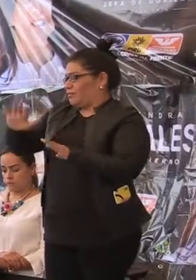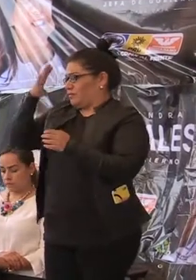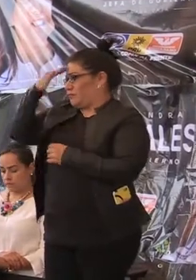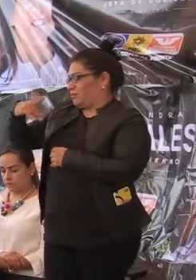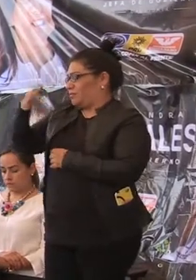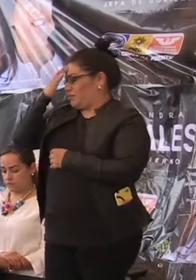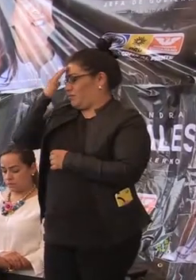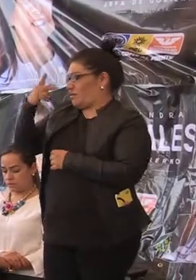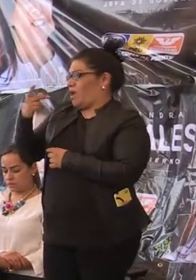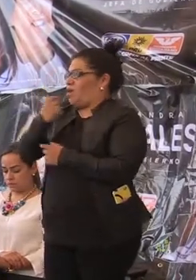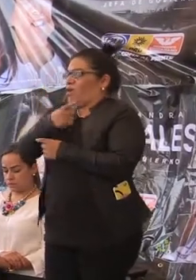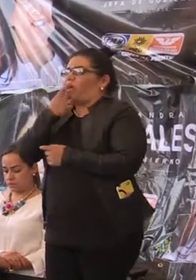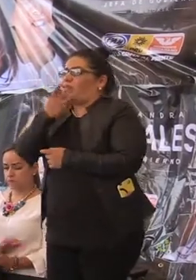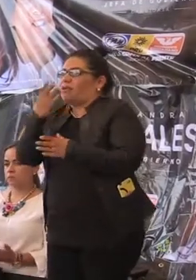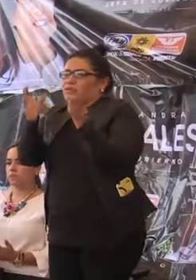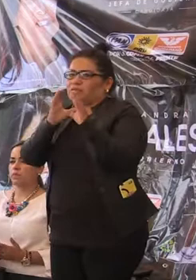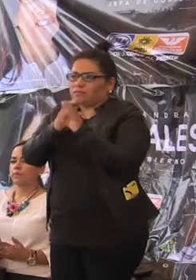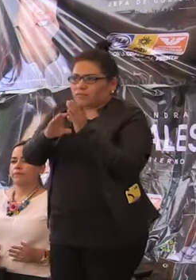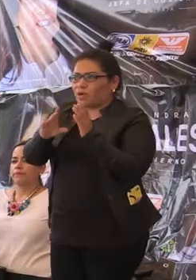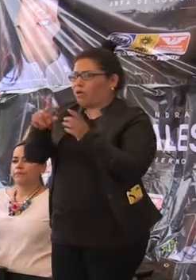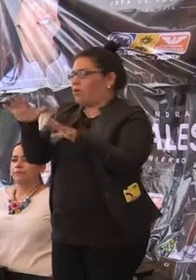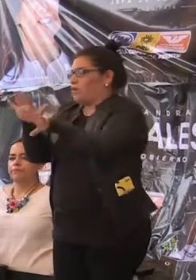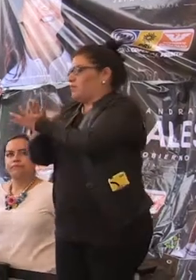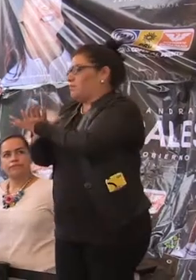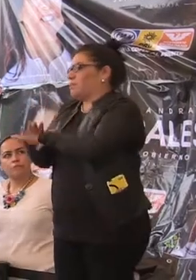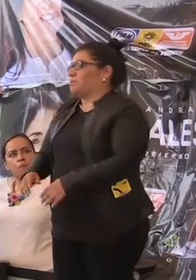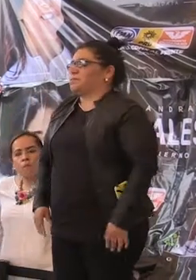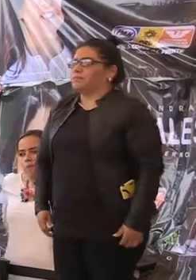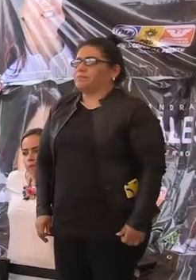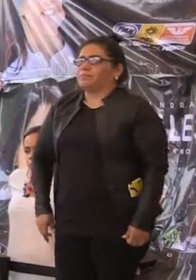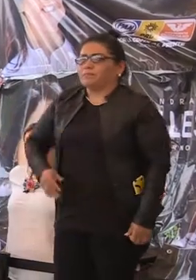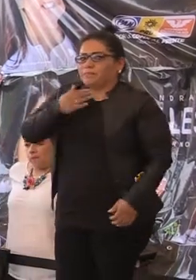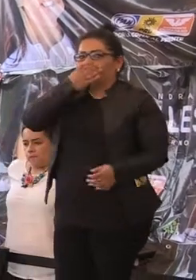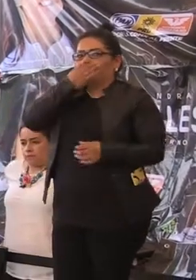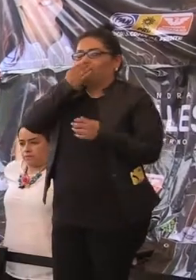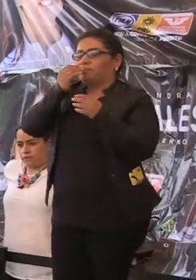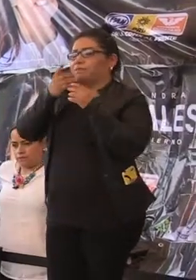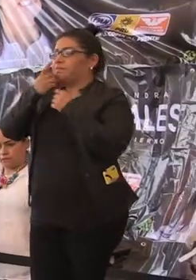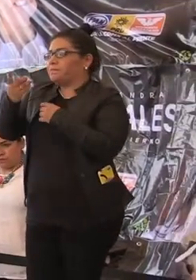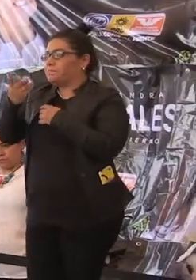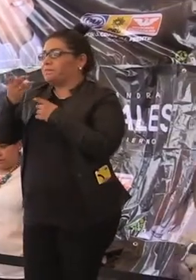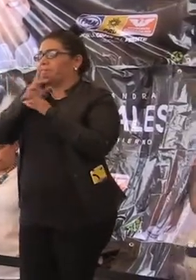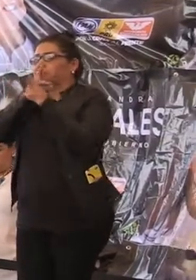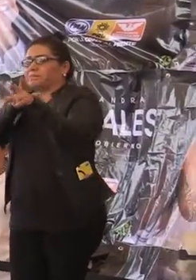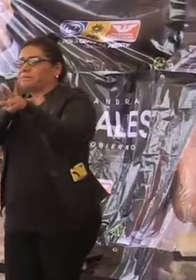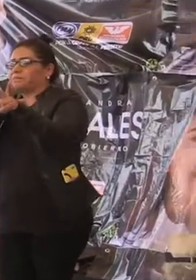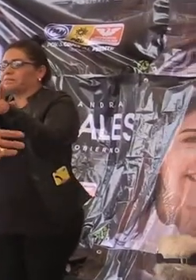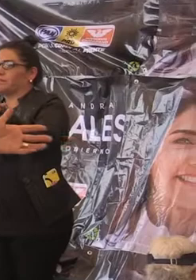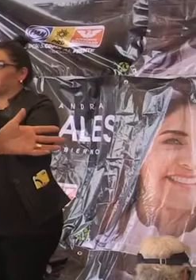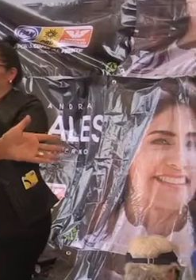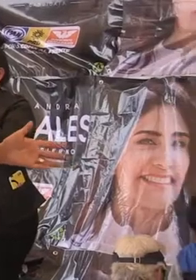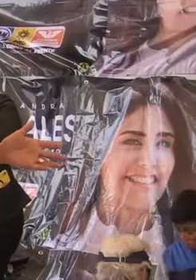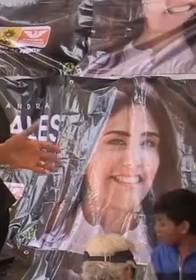pasan diciendo una cosa y hacen exactamente lo contrario. Dicen que van a trabajar, a dar resultados, que con